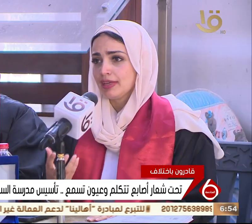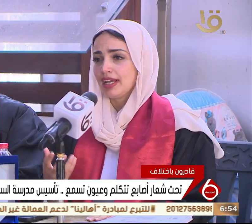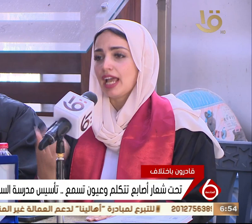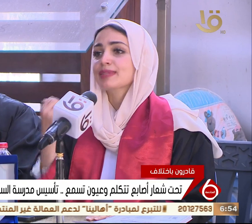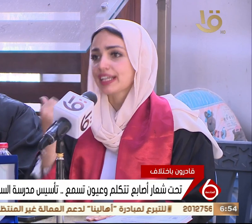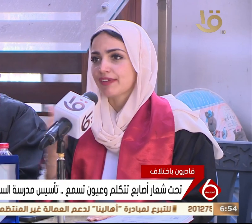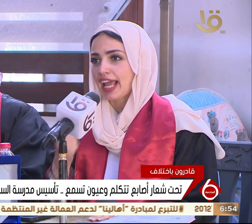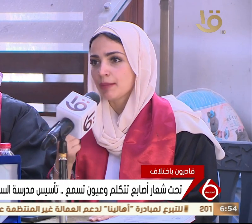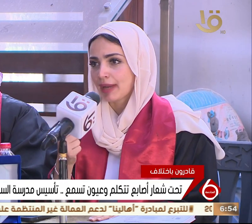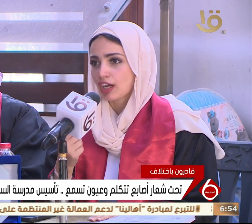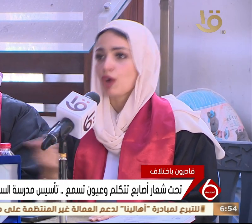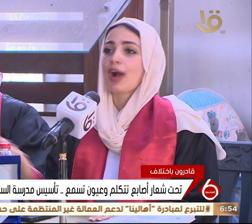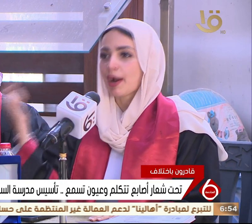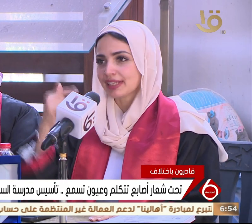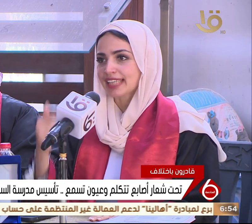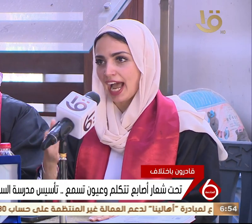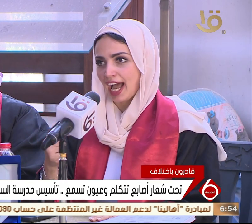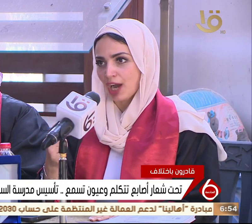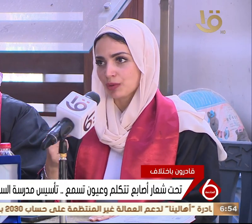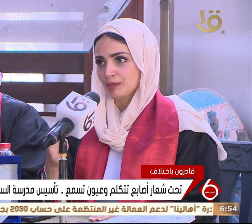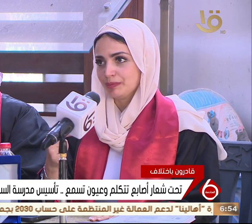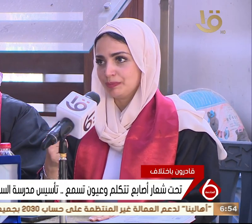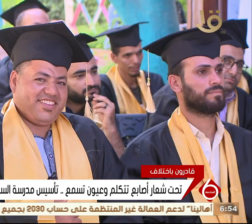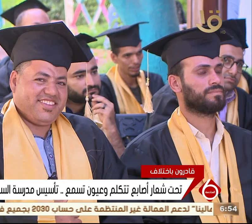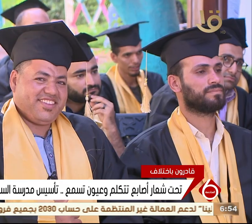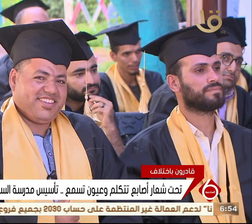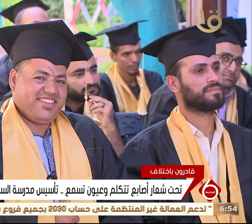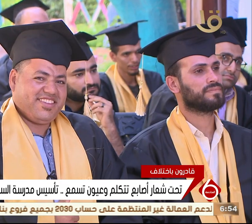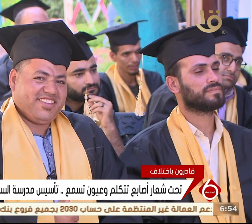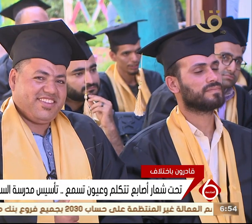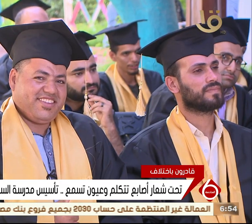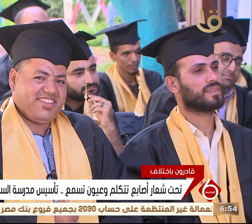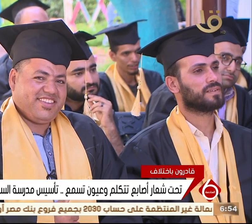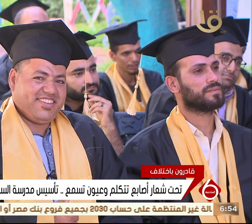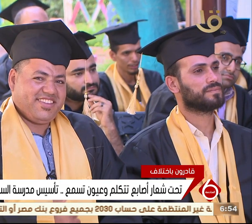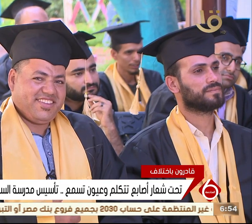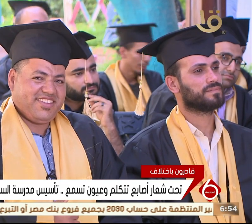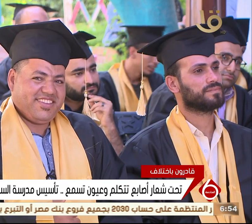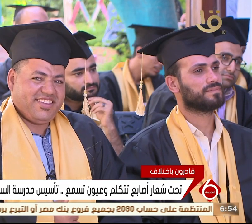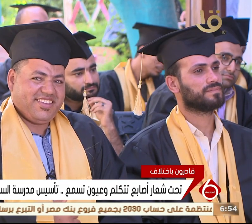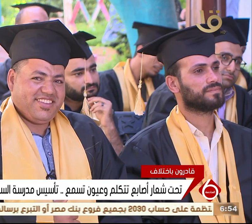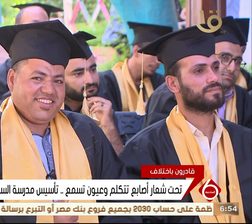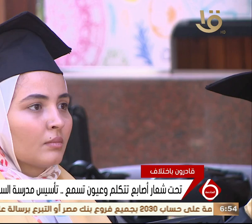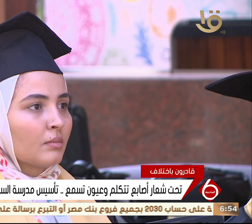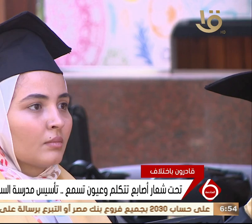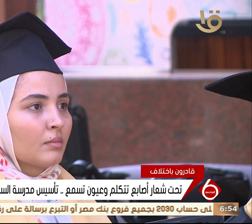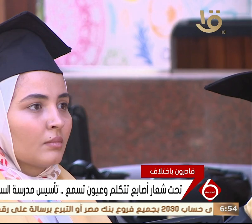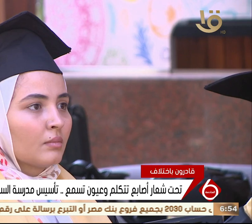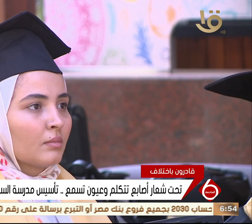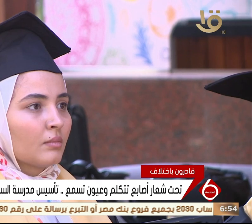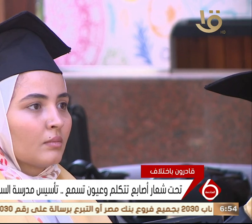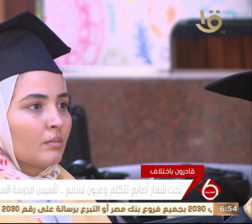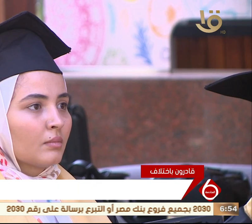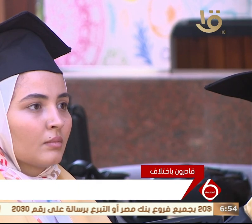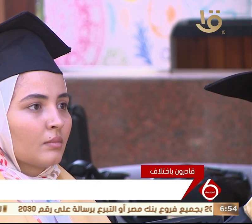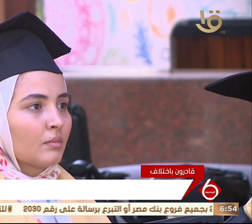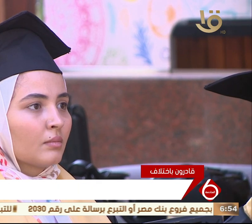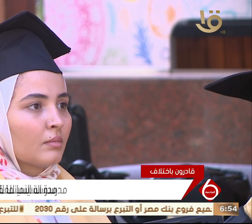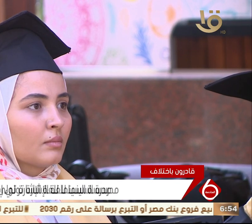للمشاركه في احتفاليه لتخريج الدفعه الاولى من طلاب مدرسه السينما للغه الاشاره للناطقين بلغه